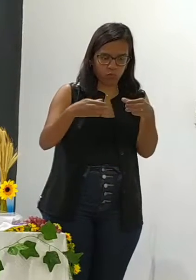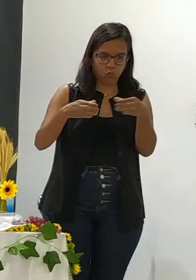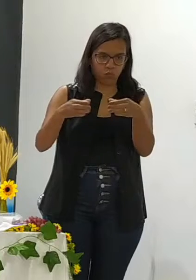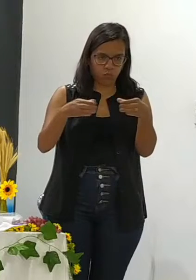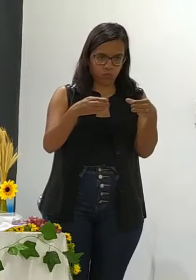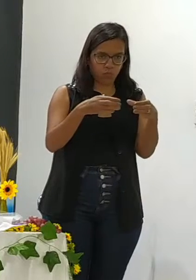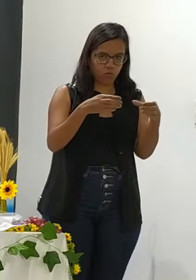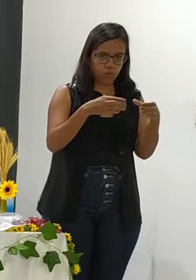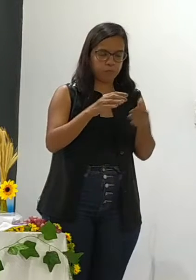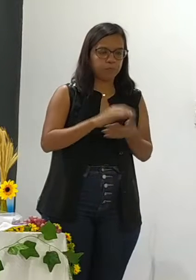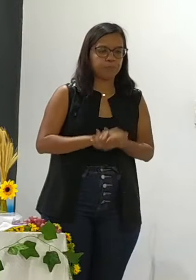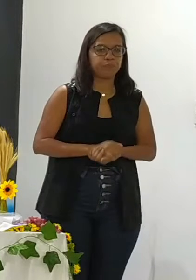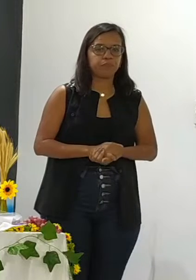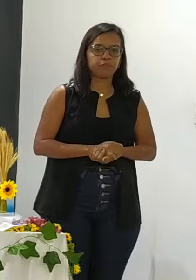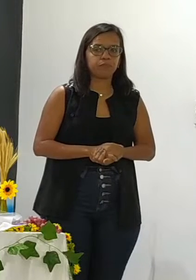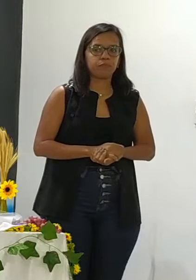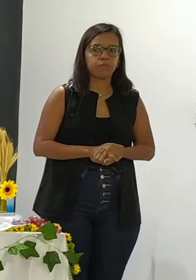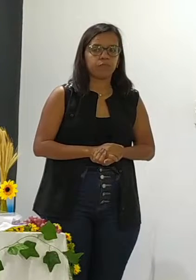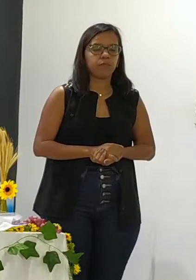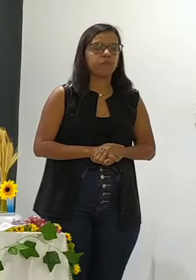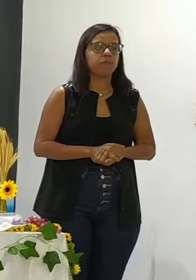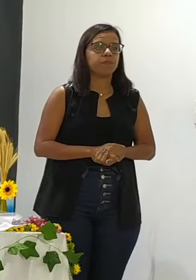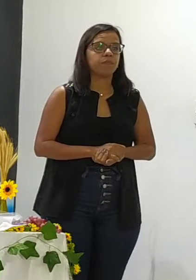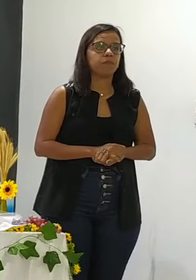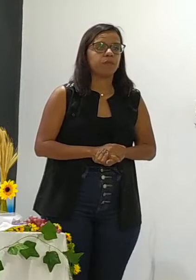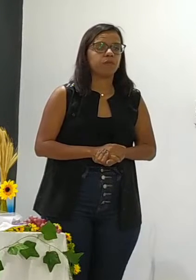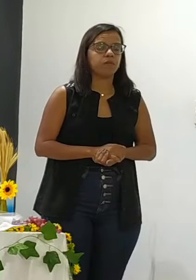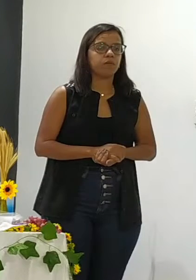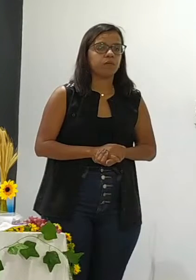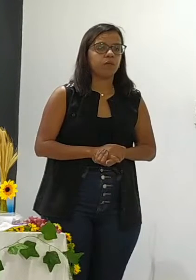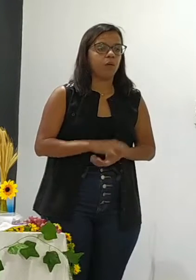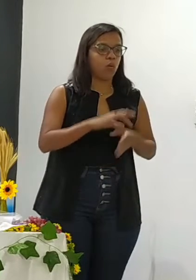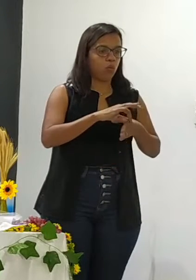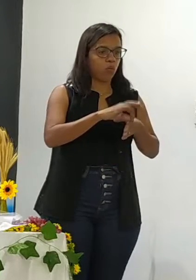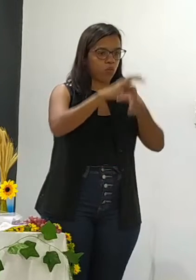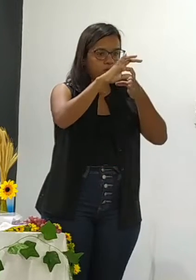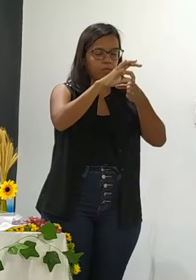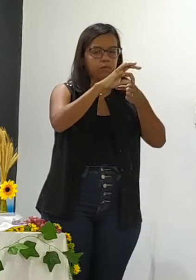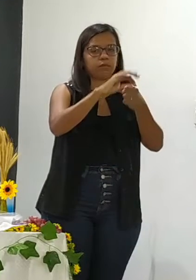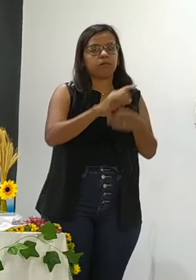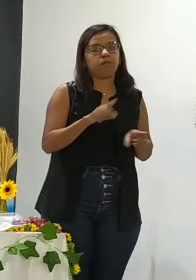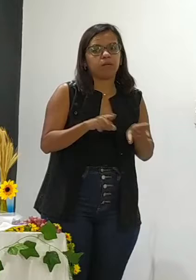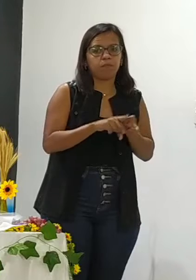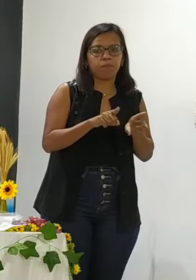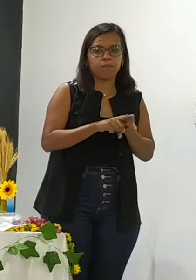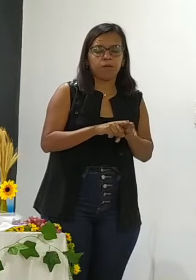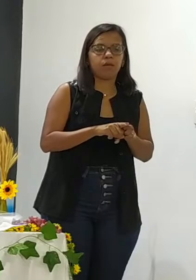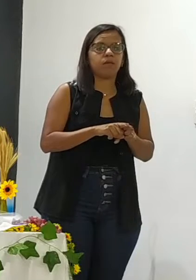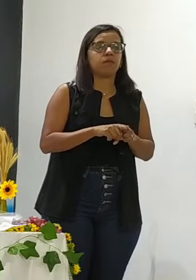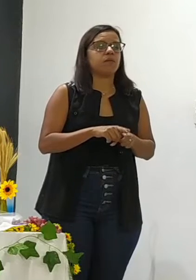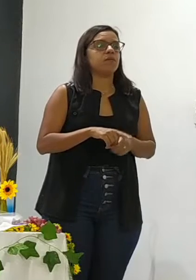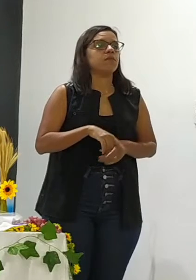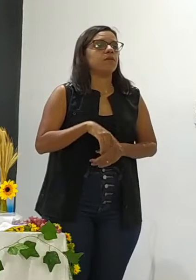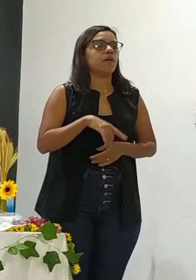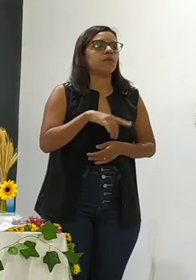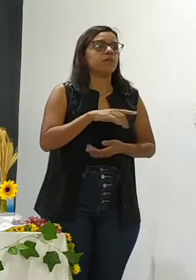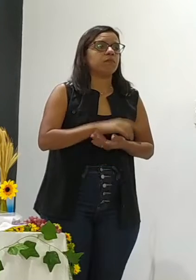grupo e a diretoria, botei lá o líder, o vice, o secretário.